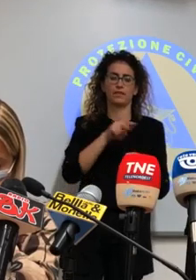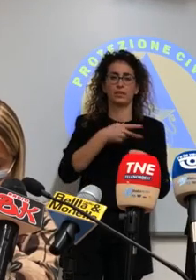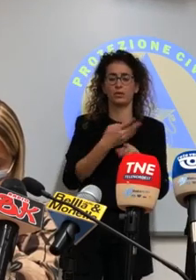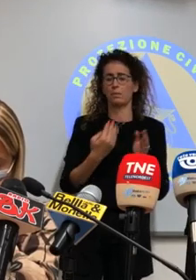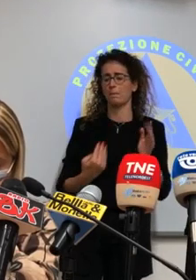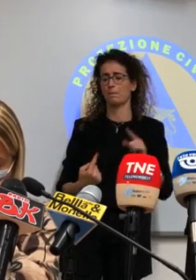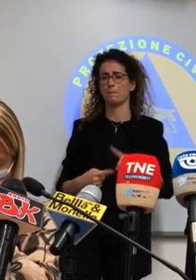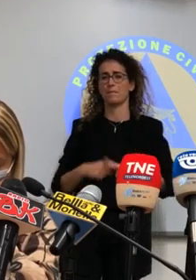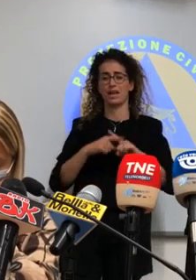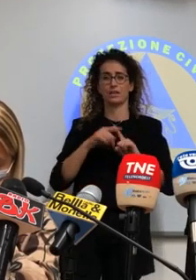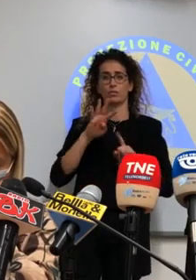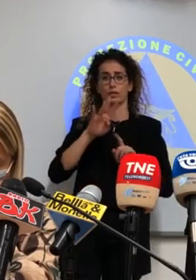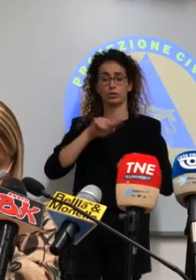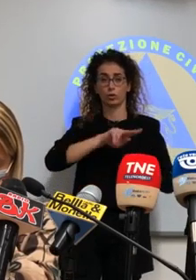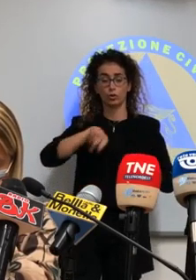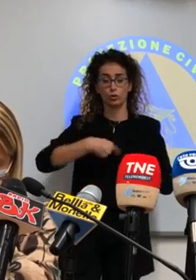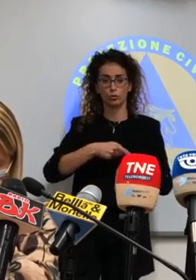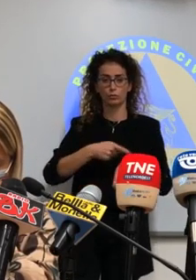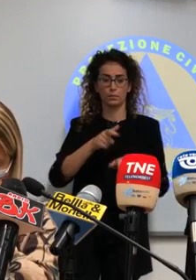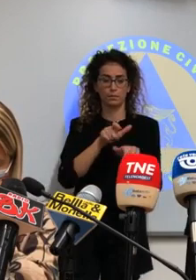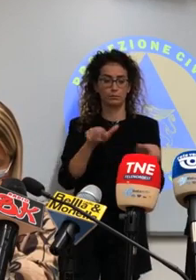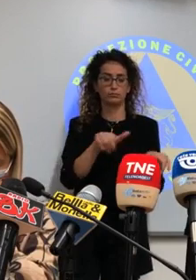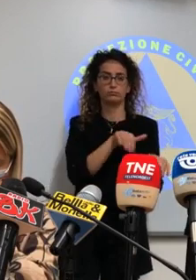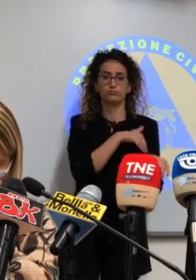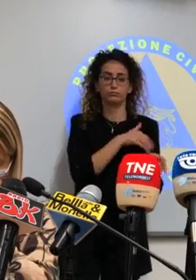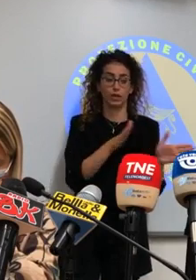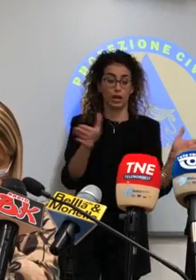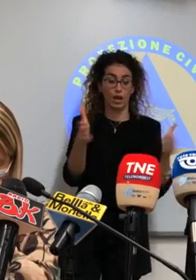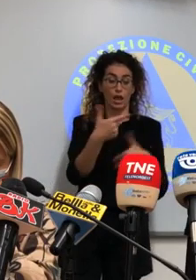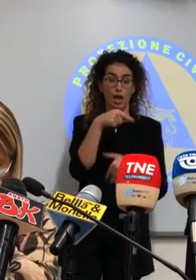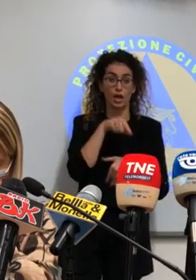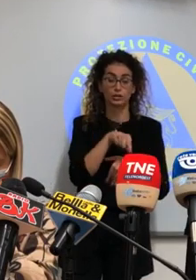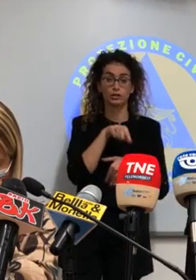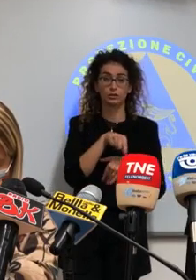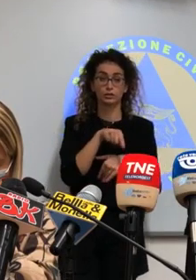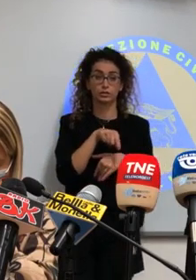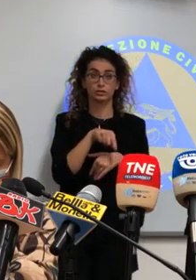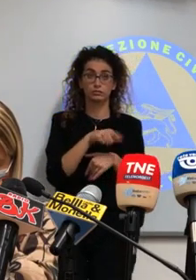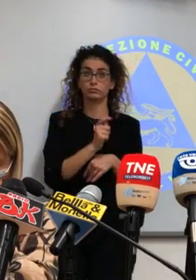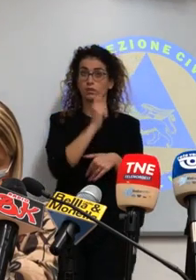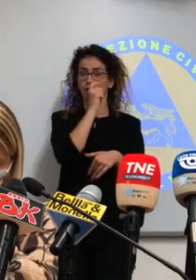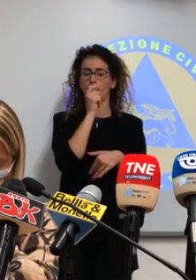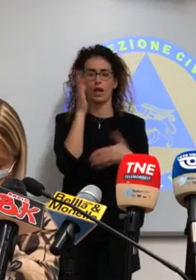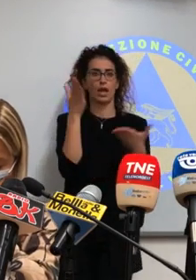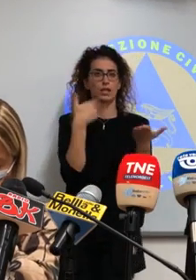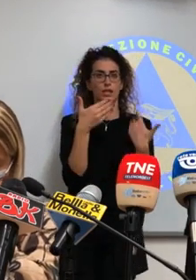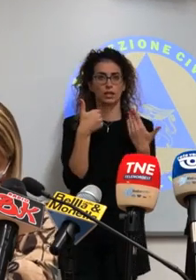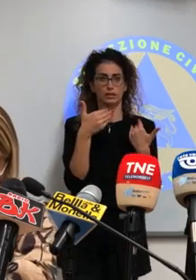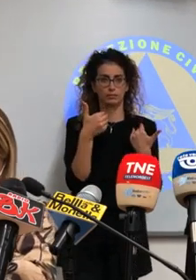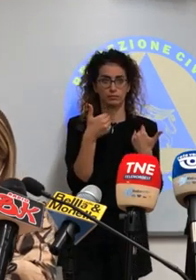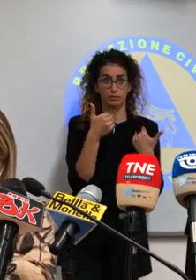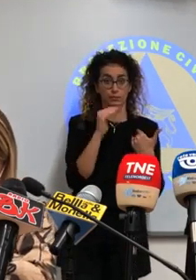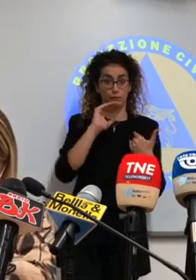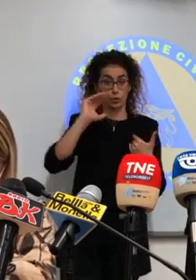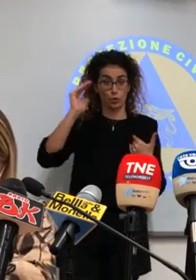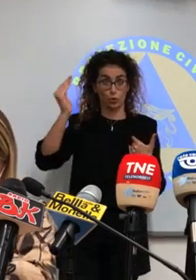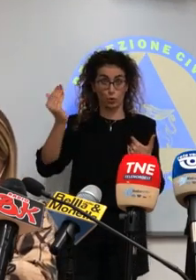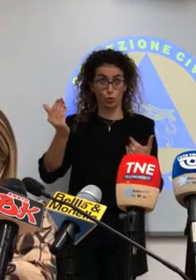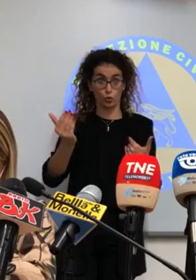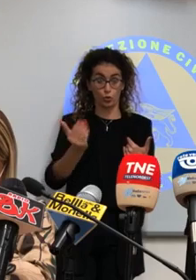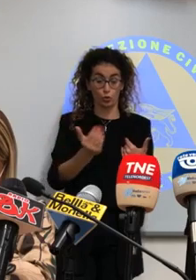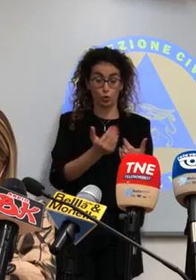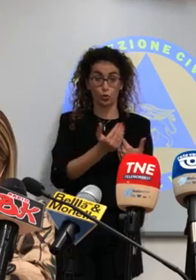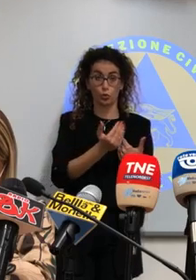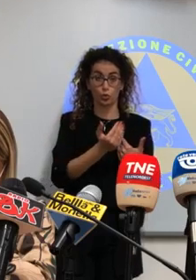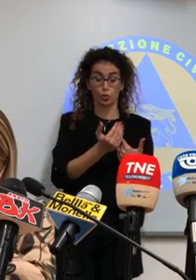48 ore, tutti i bambini della classe interessata, i ragazzi della classe interessata fanno il test. Se tutti i soggetti